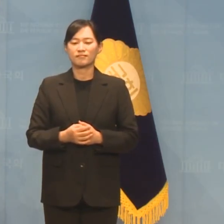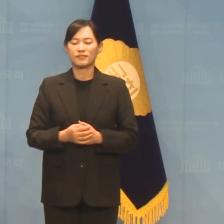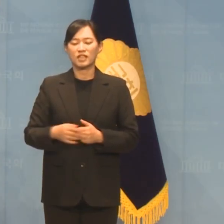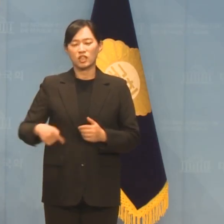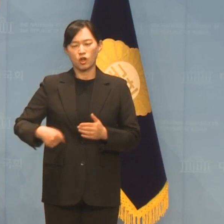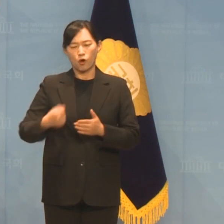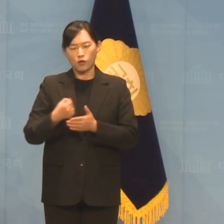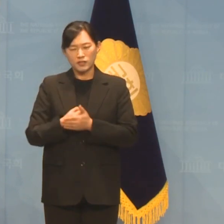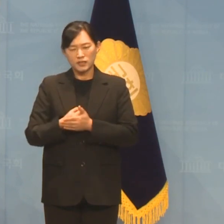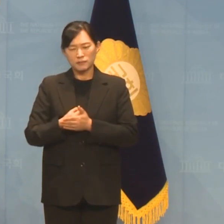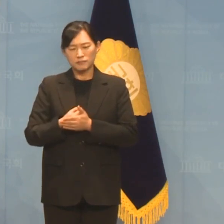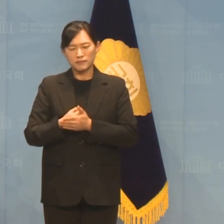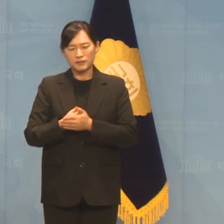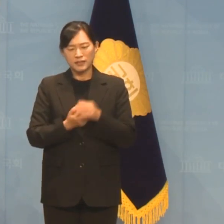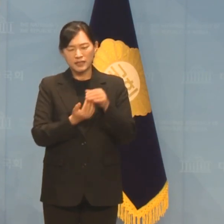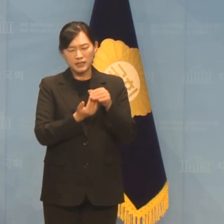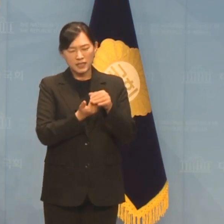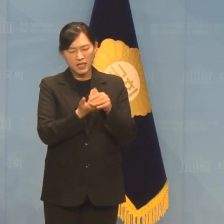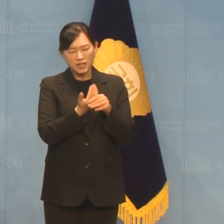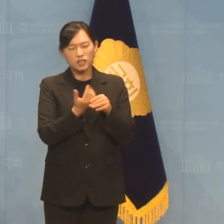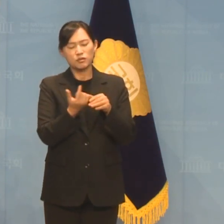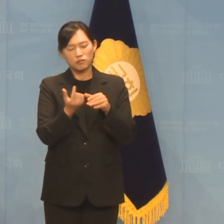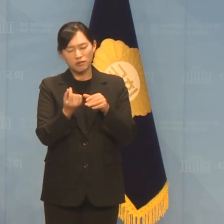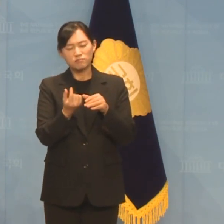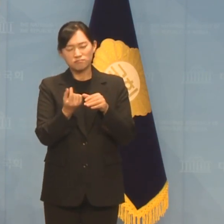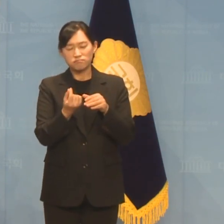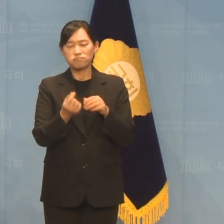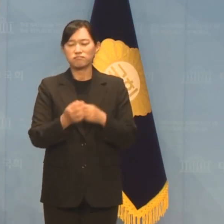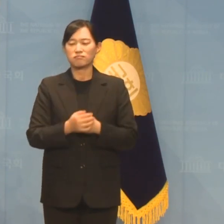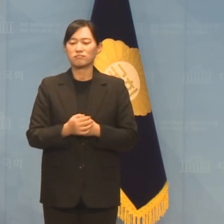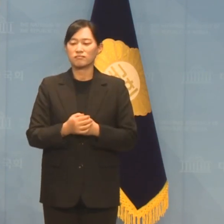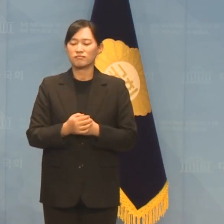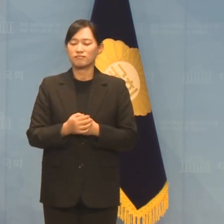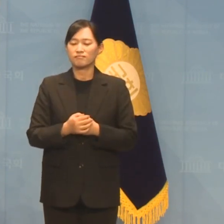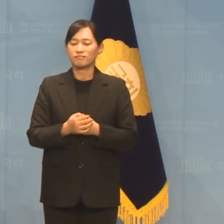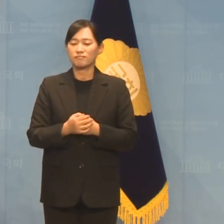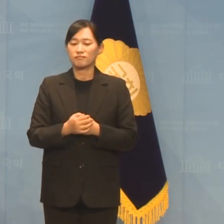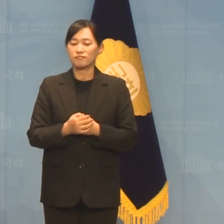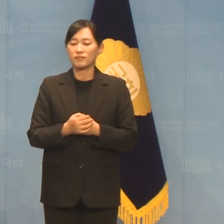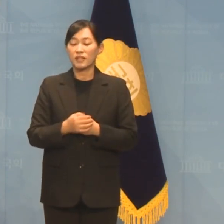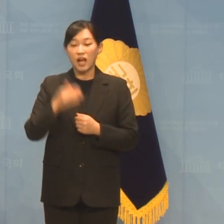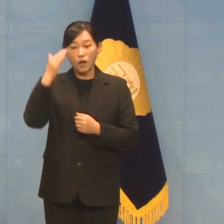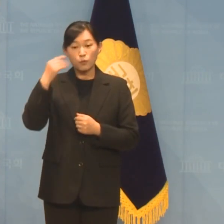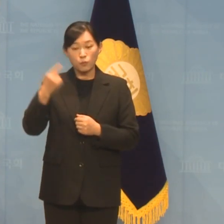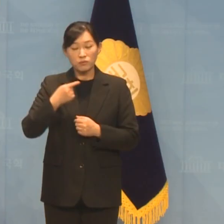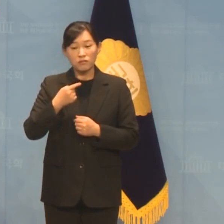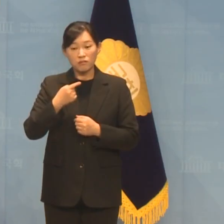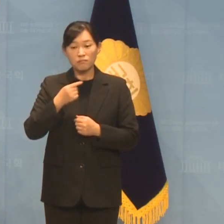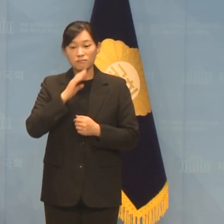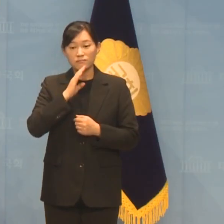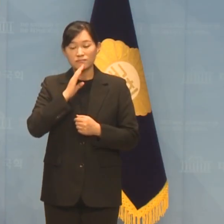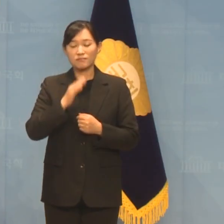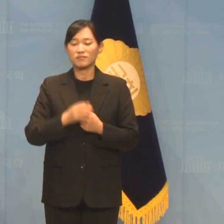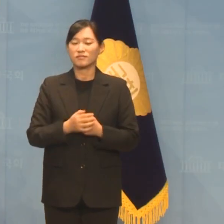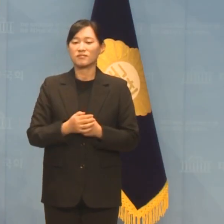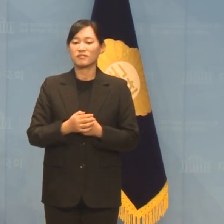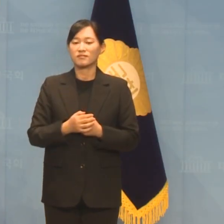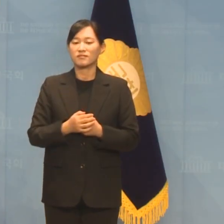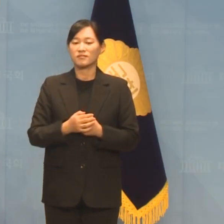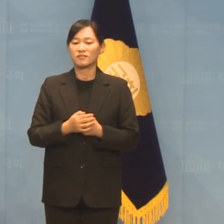결심이 생기려고 하는 것 같기도 합니다. 우리 남한 쪽으로 이렇게 가는 거에